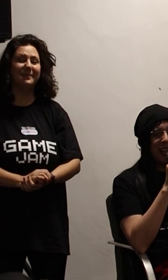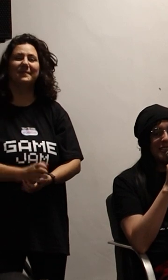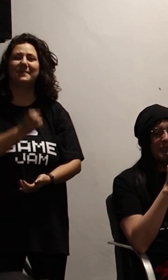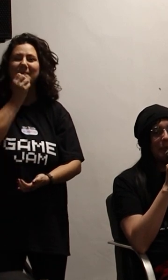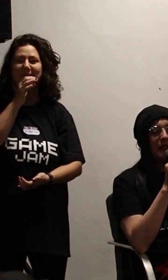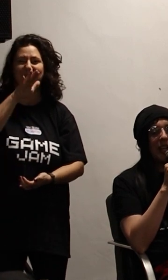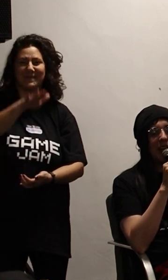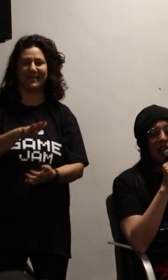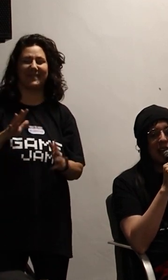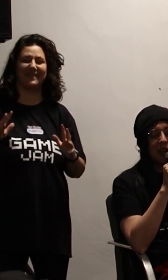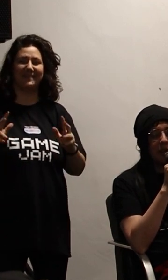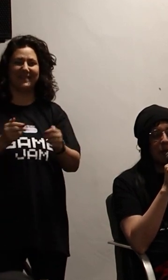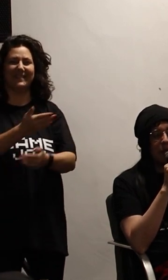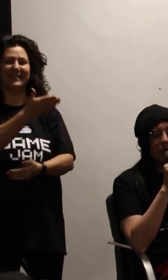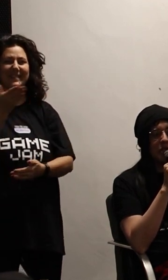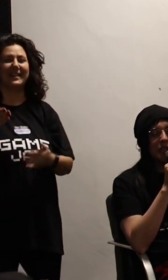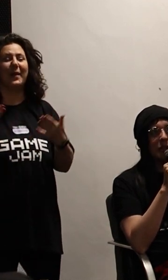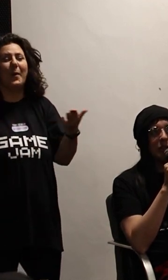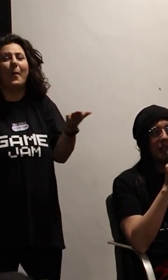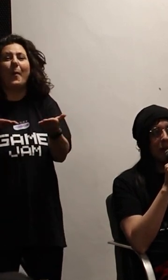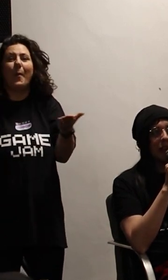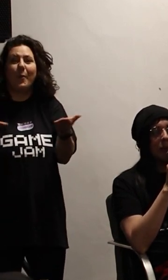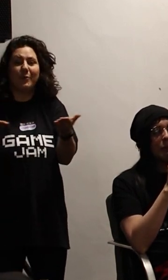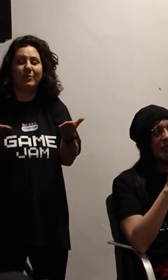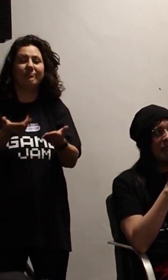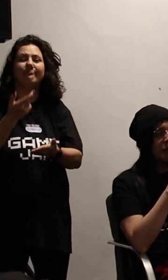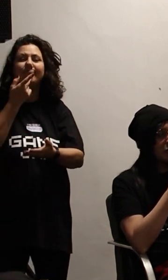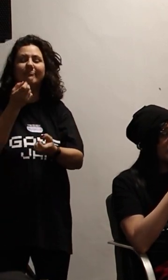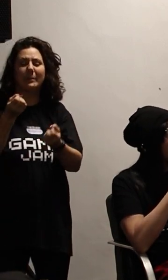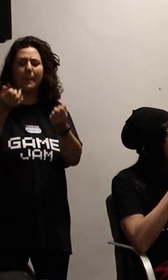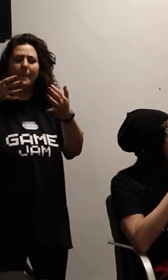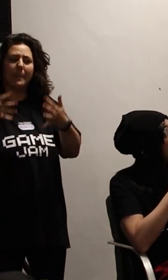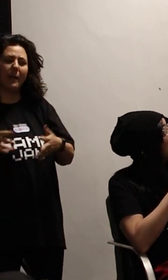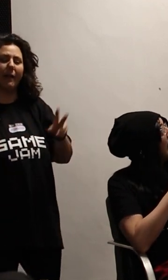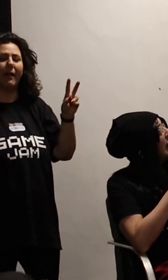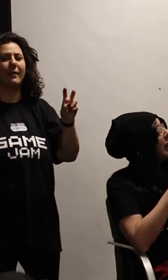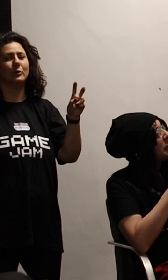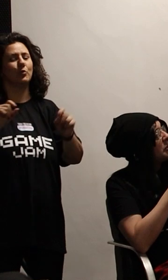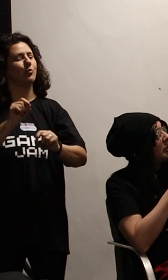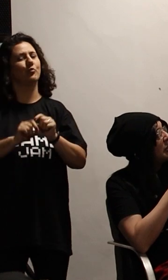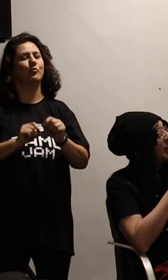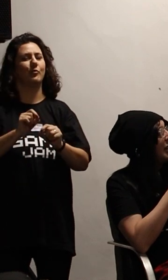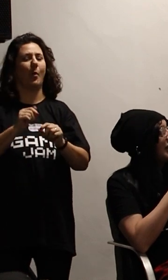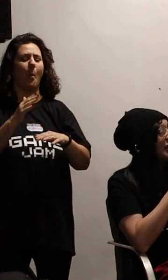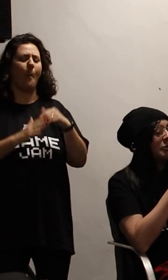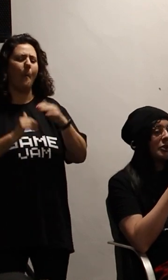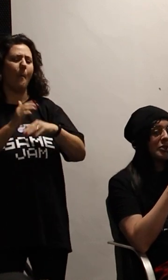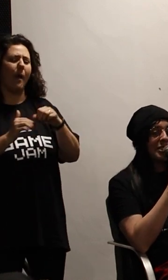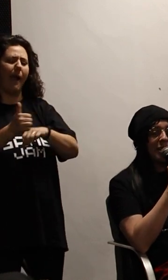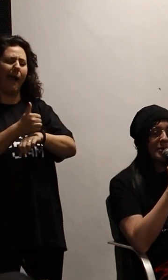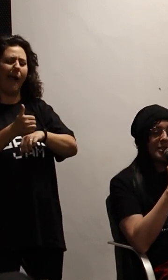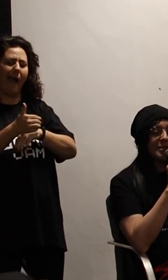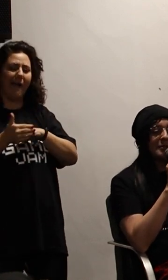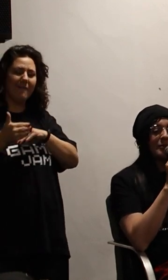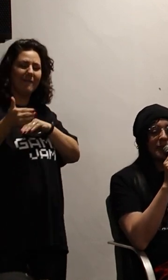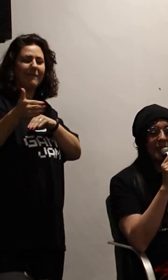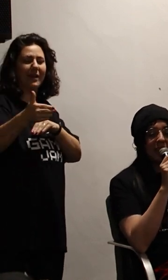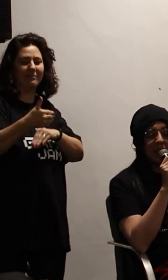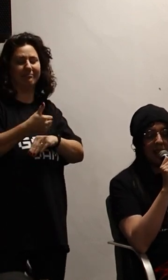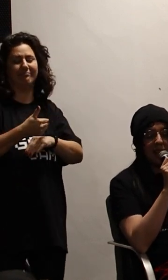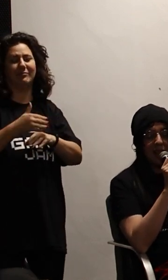Primeiramente, boa tarde. Hoje eu estou aqui para falar um pouquinho sobre construir uma carreira no mundo dos